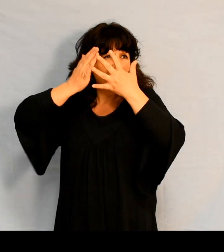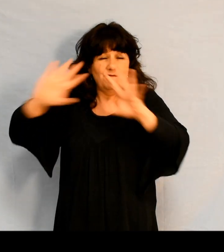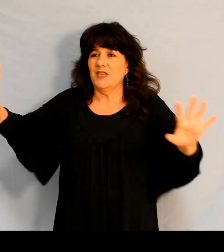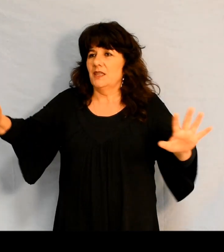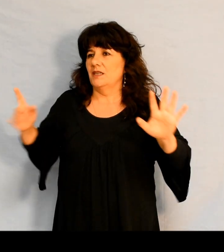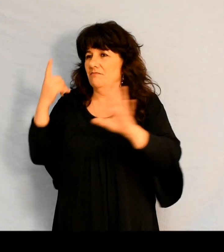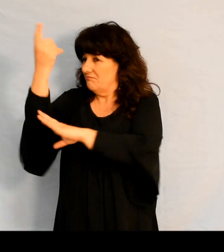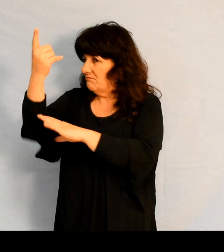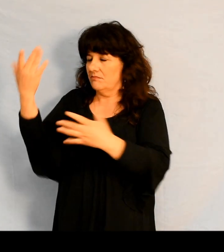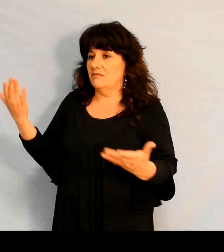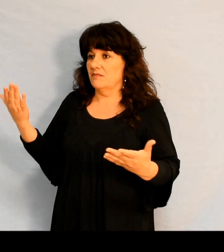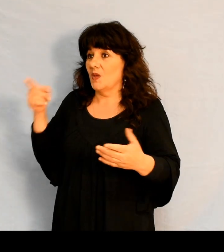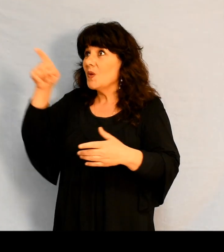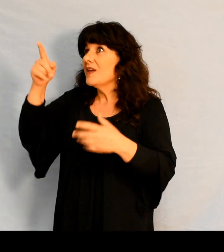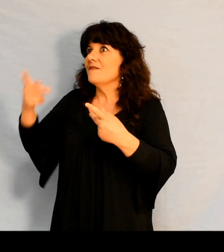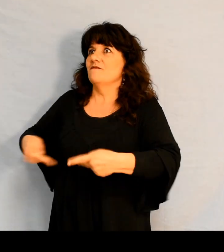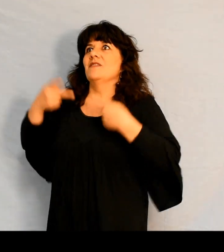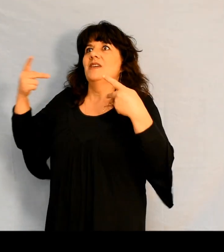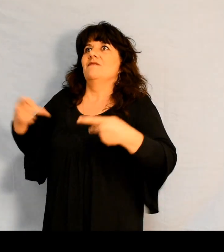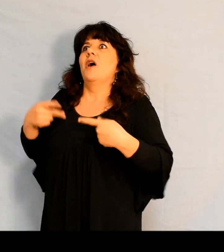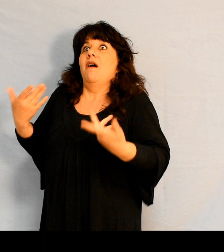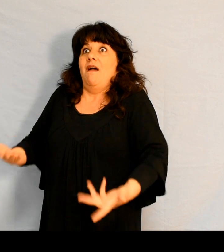pour Dieu qu'il est vivant.